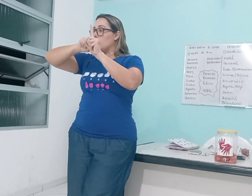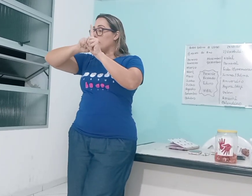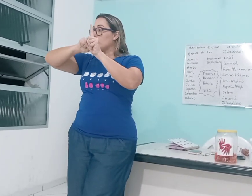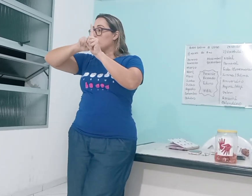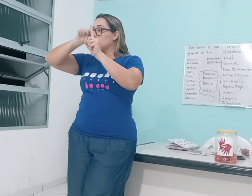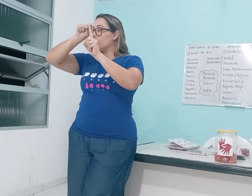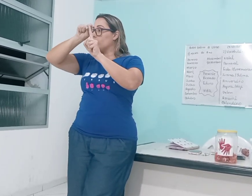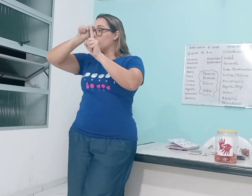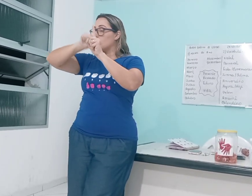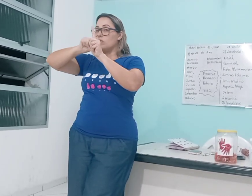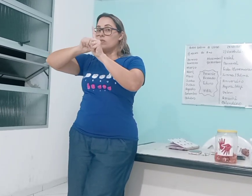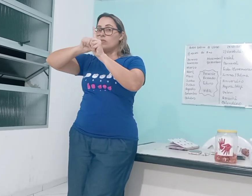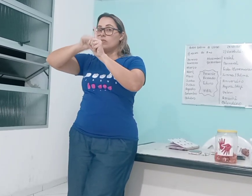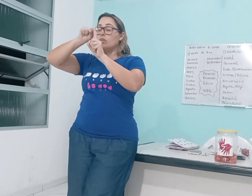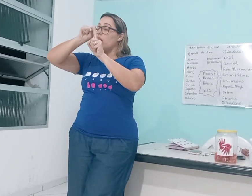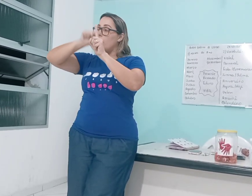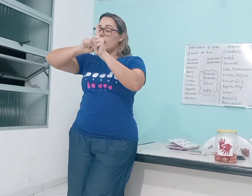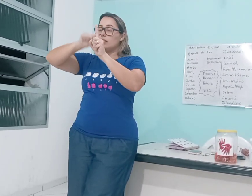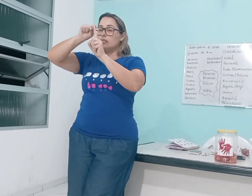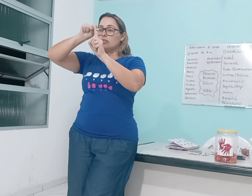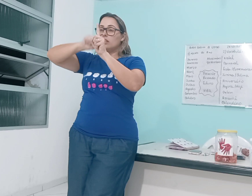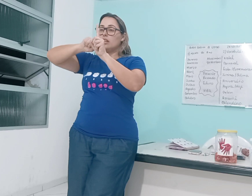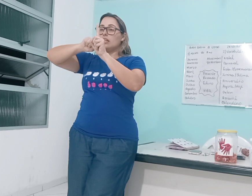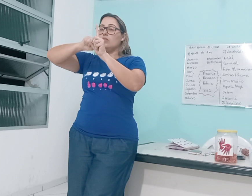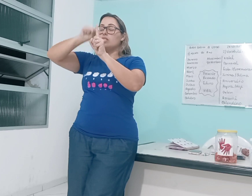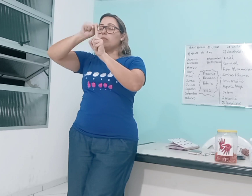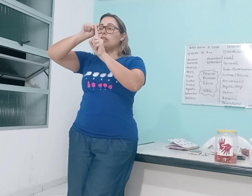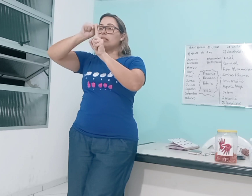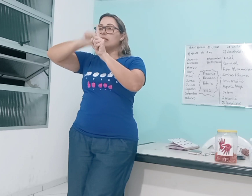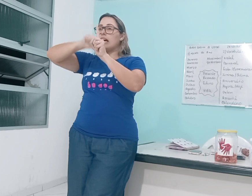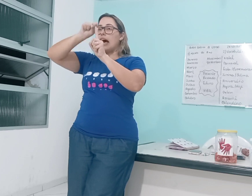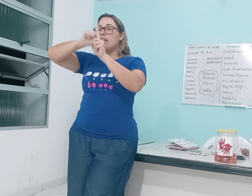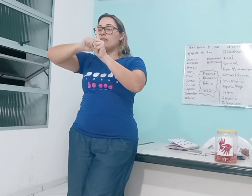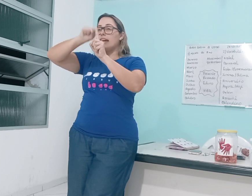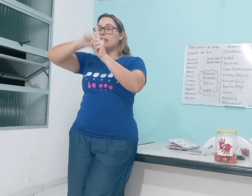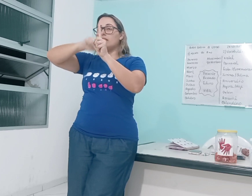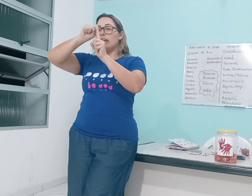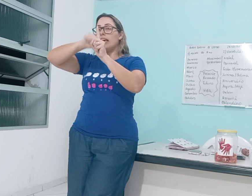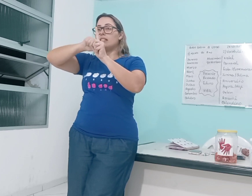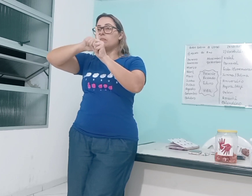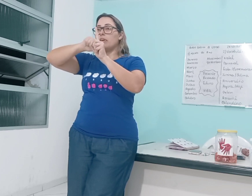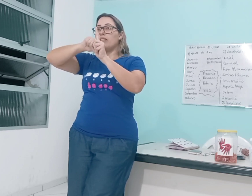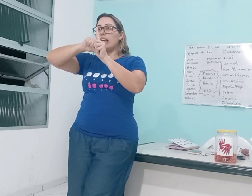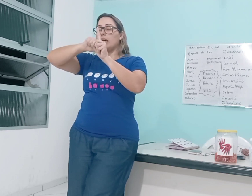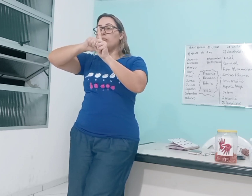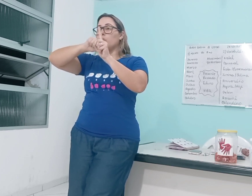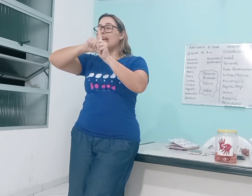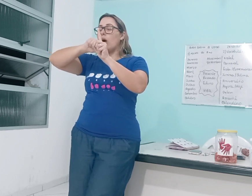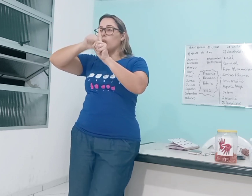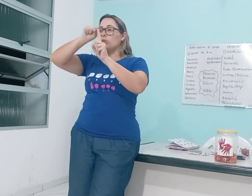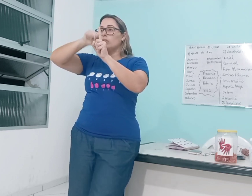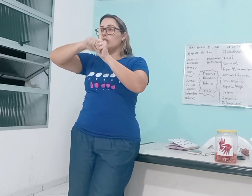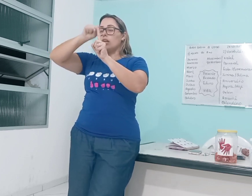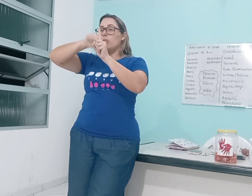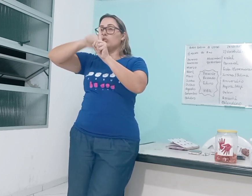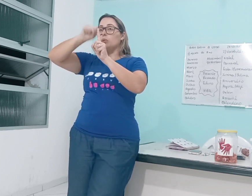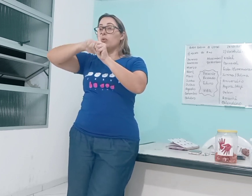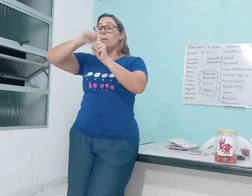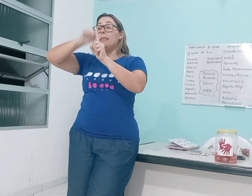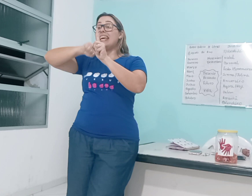Oi? Descascar uma banana. E você pode riscar várias vezes para falar que é plural. Tá bom? Tipo,